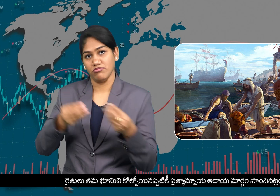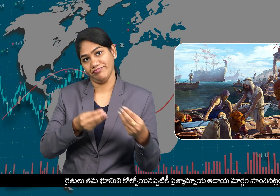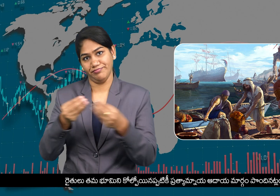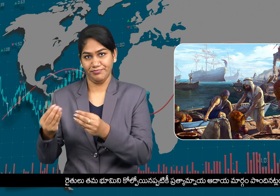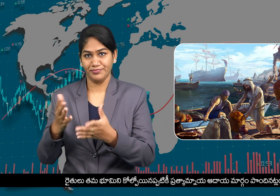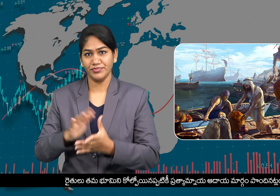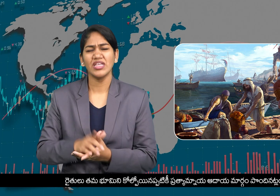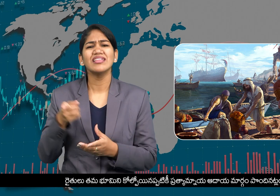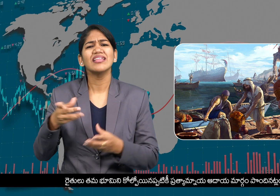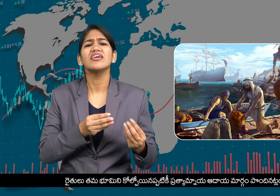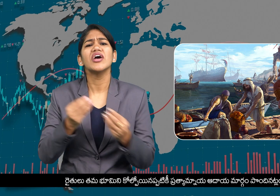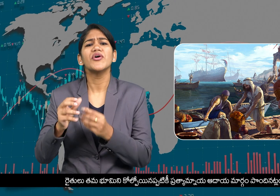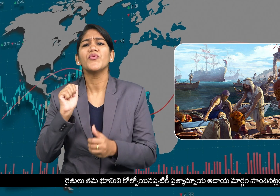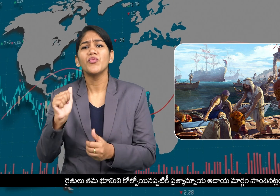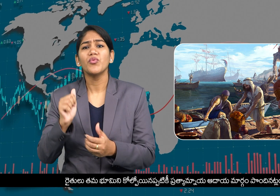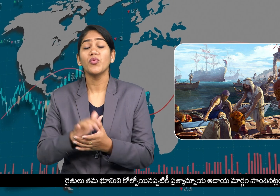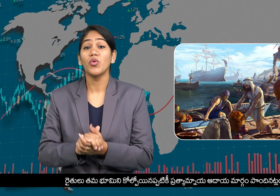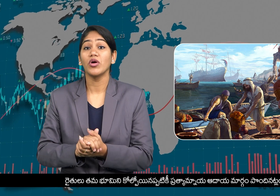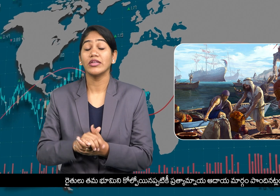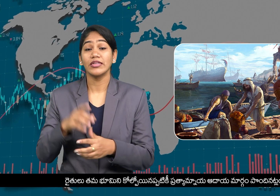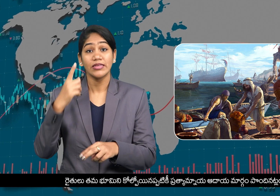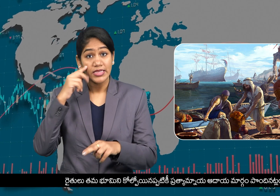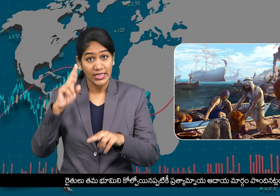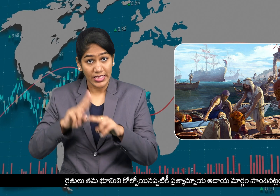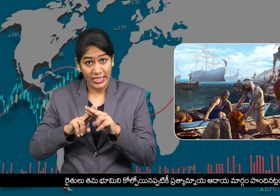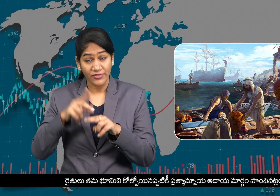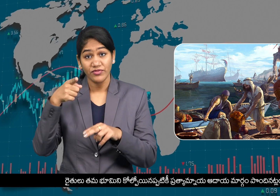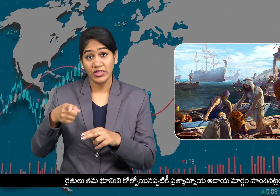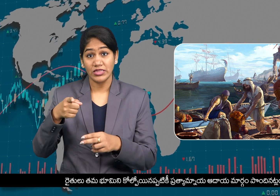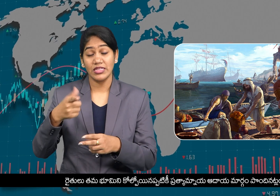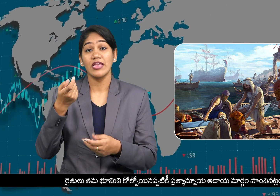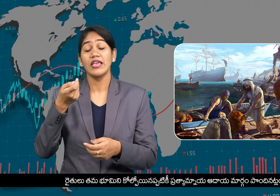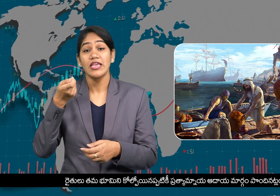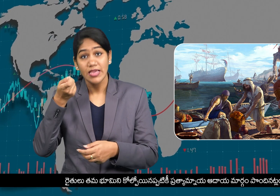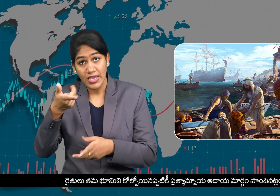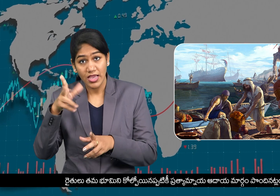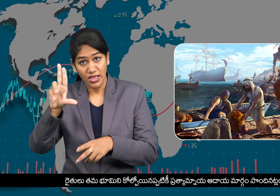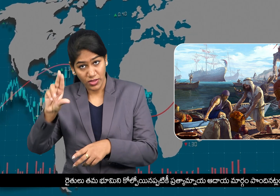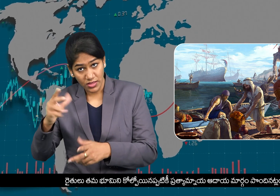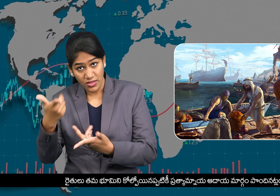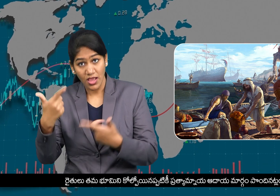రైతులు తమ భూమిని కోల్పోయినప్పటికీ ప్రత్యామ్నాయ ఆదాయ మార్గం పొందినట్లయింది.